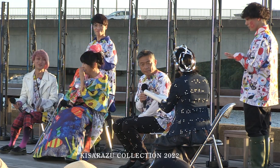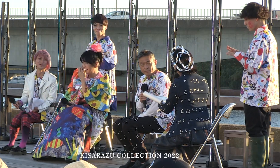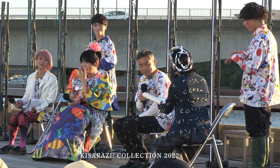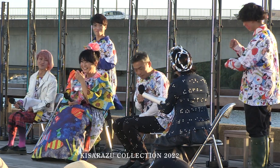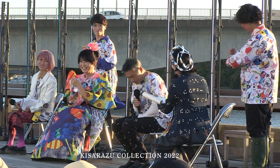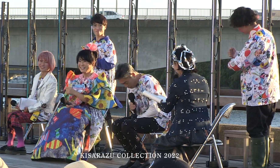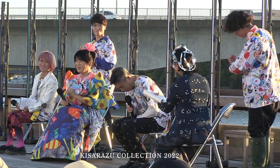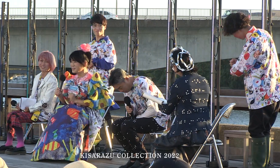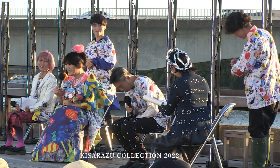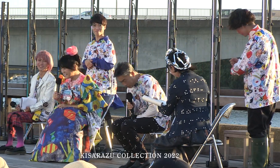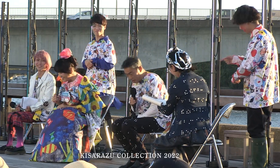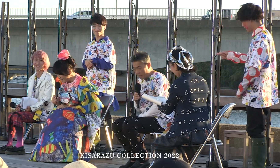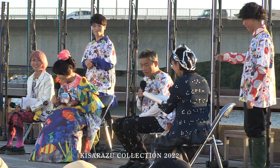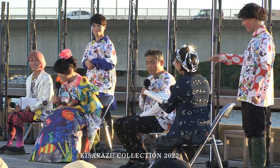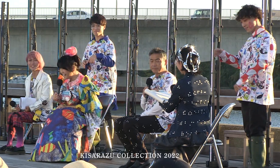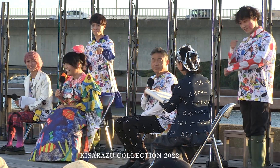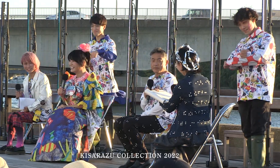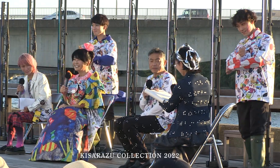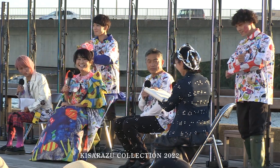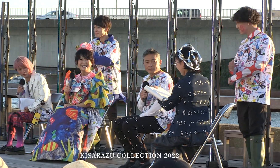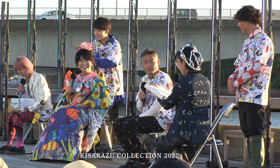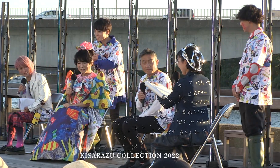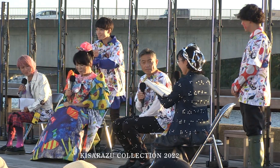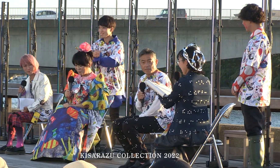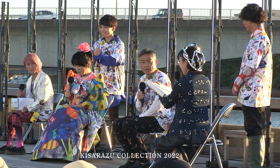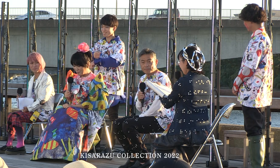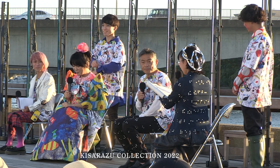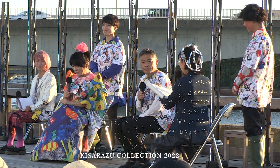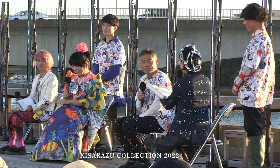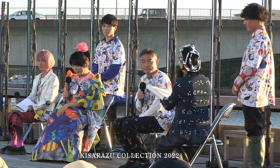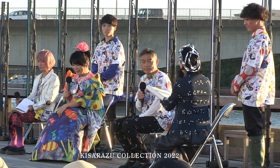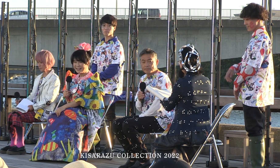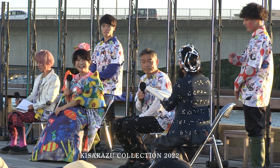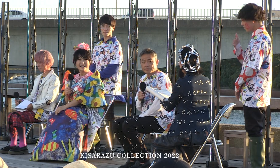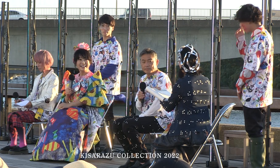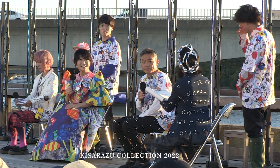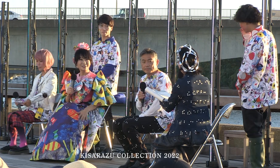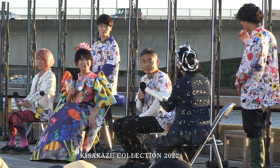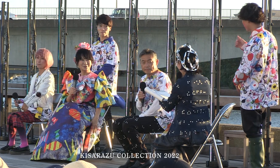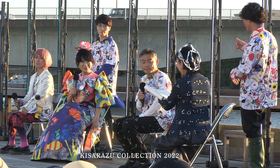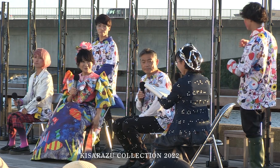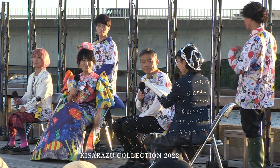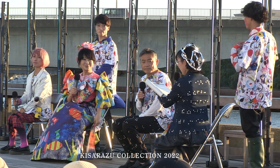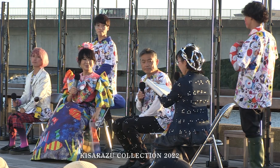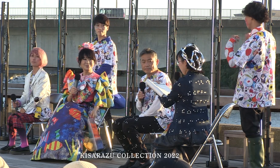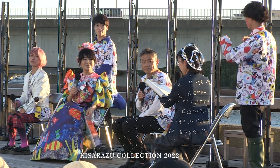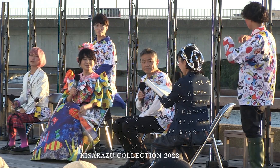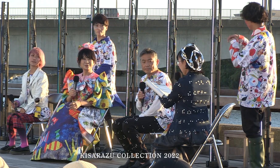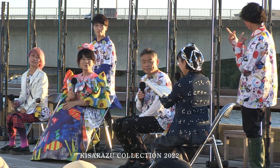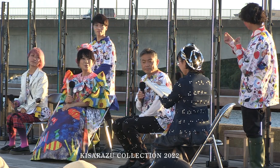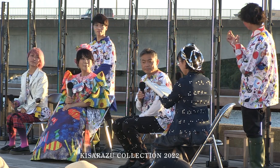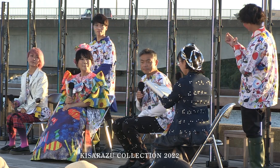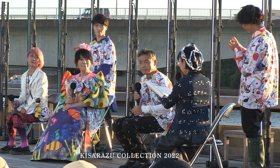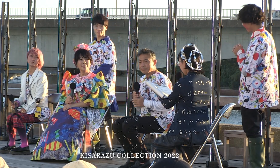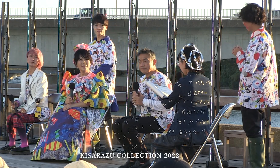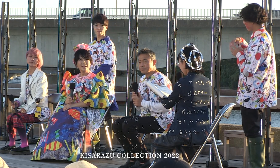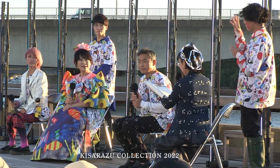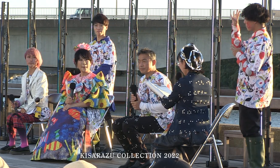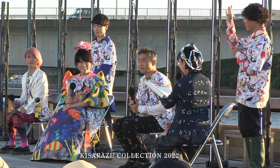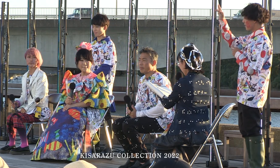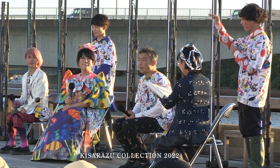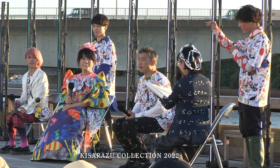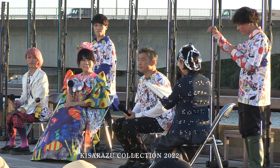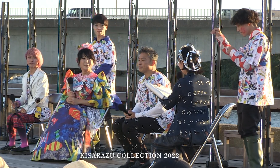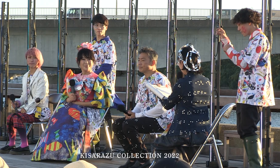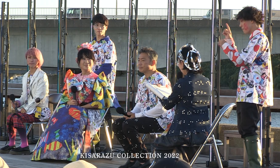はお疲れ様でした。 お疲れ様でした。 とても素晴らしいショーでしたね。未来ある子どもたち